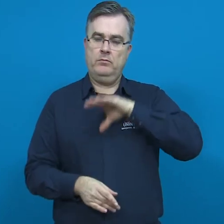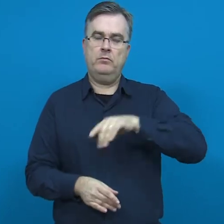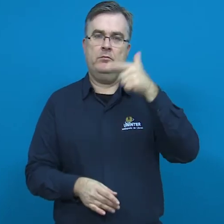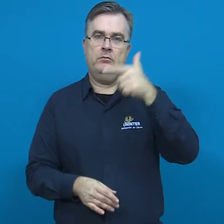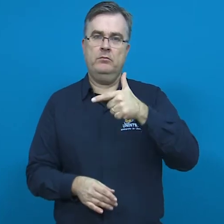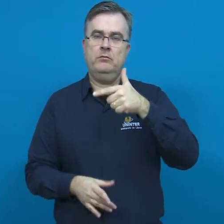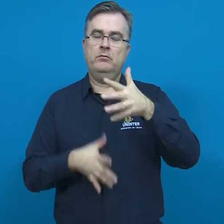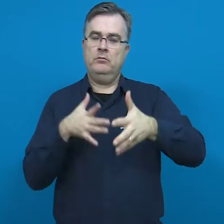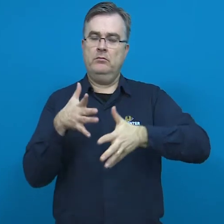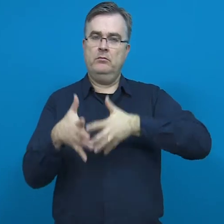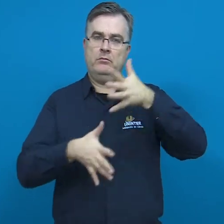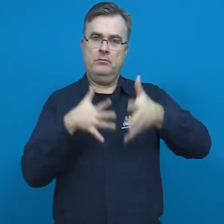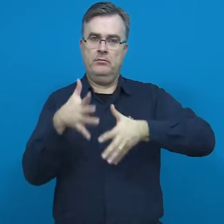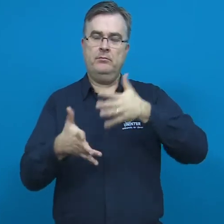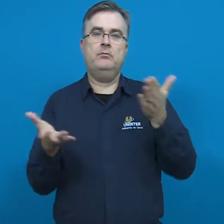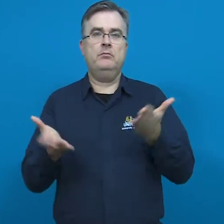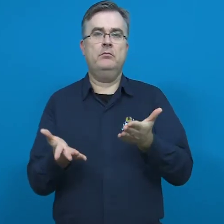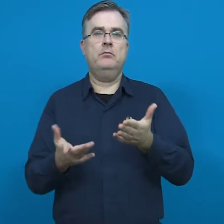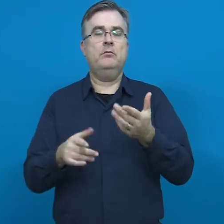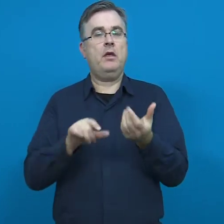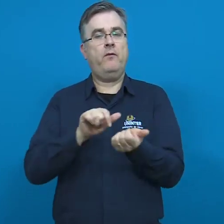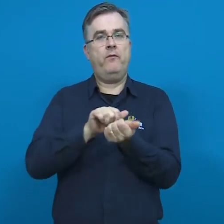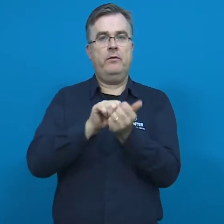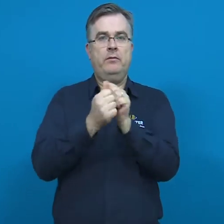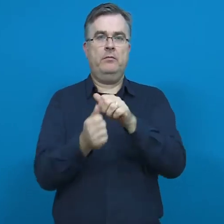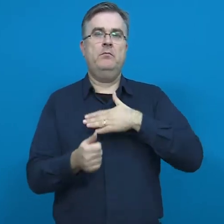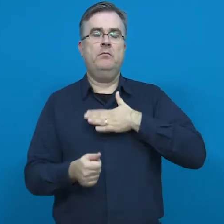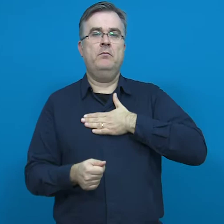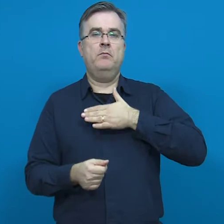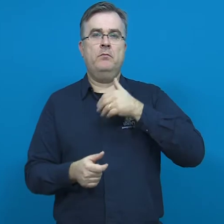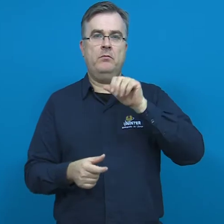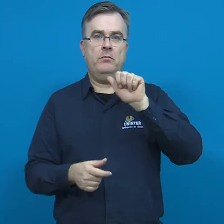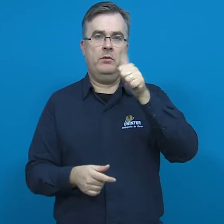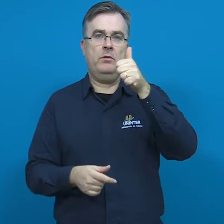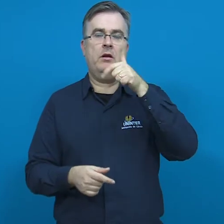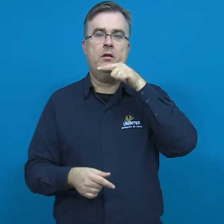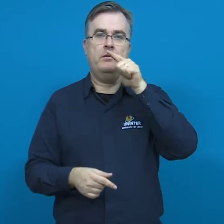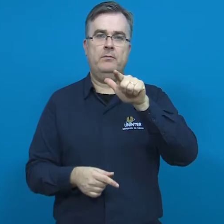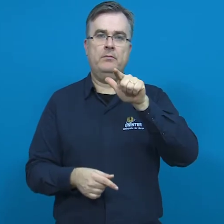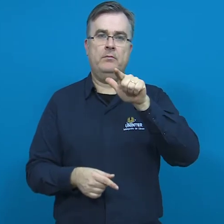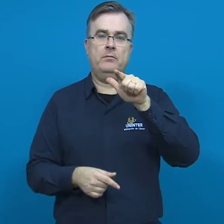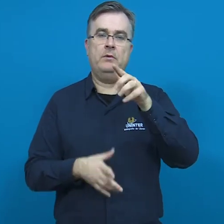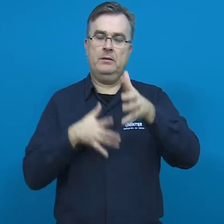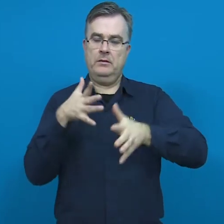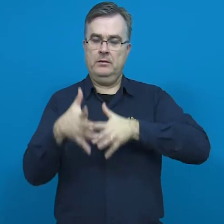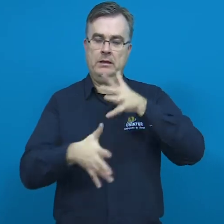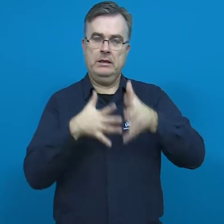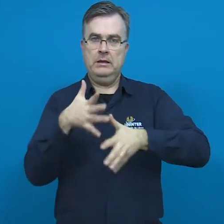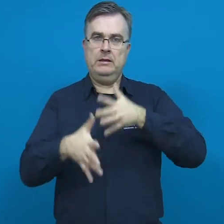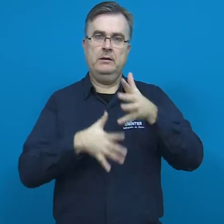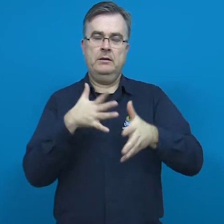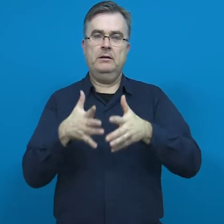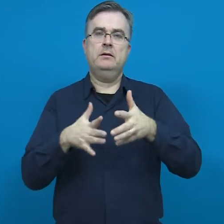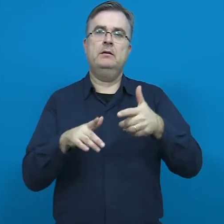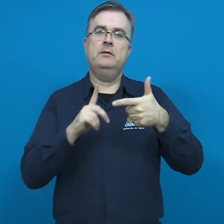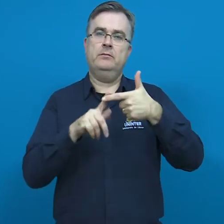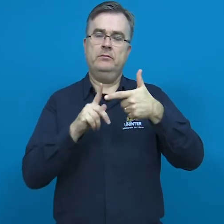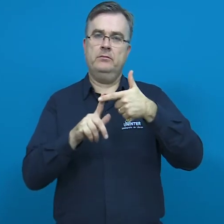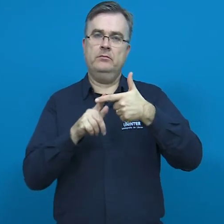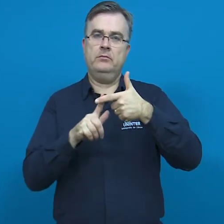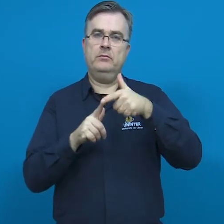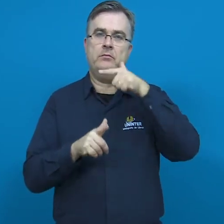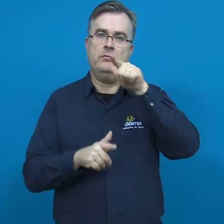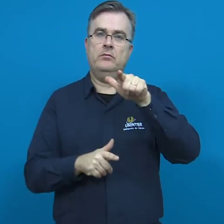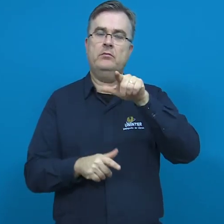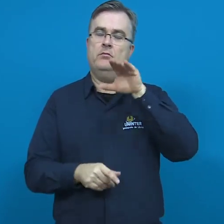era o português e a segunda era a Libras, e agora inverteu. A minha primeira língua é a língua de sinais, que é a Libras,